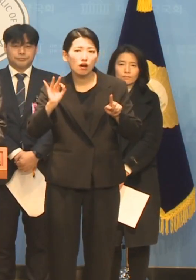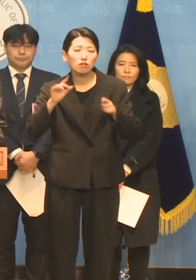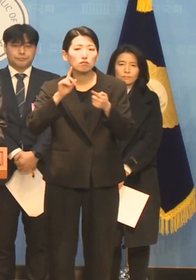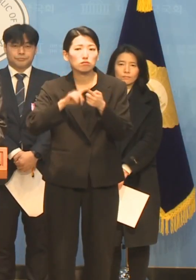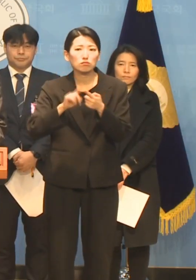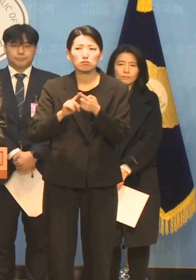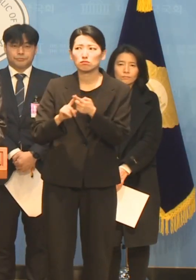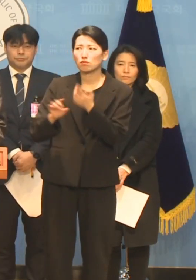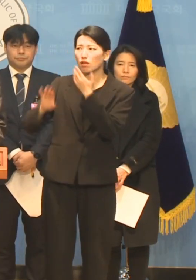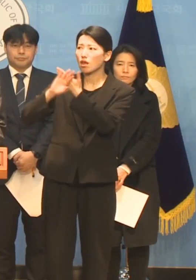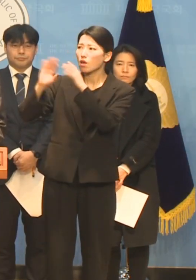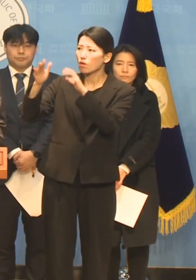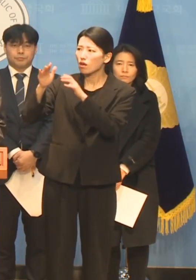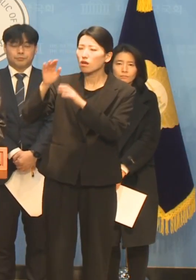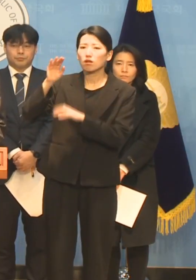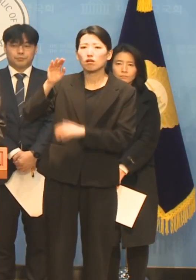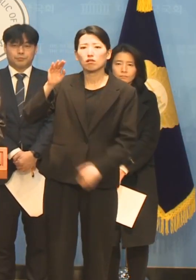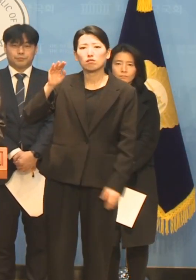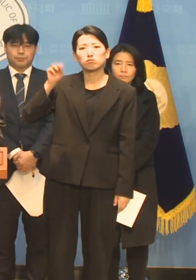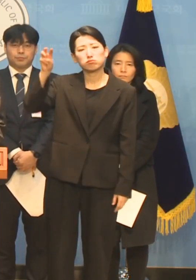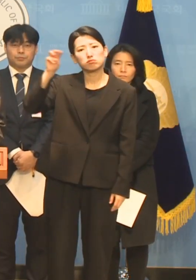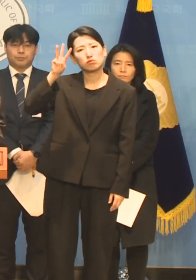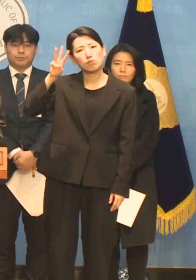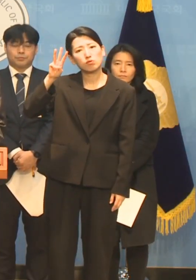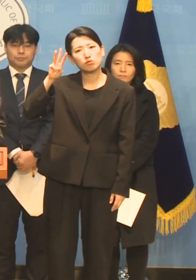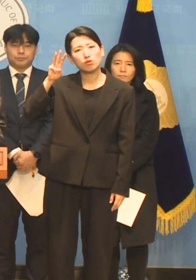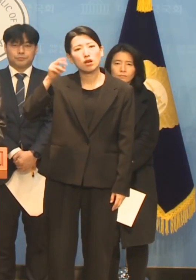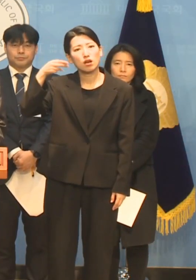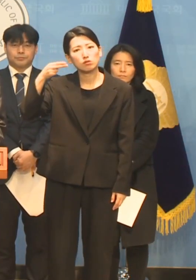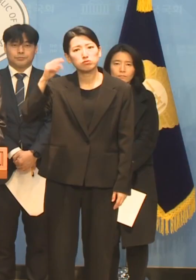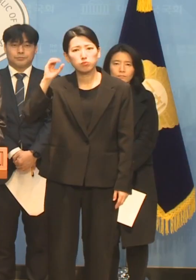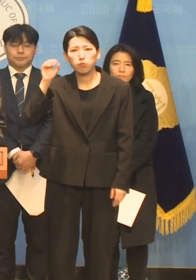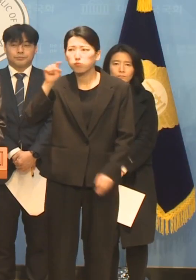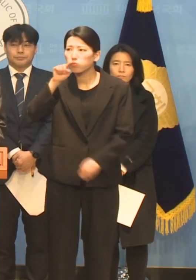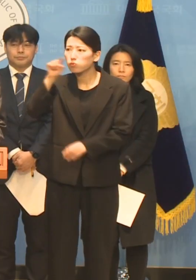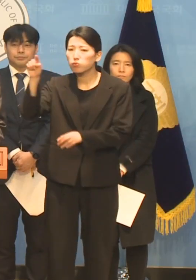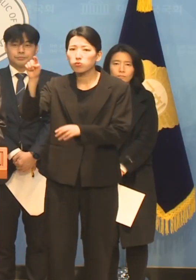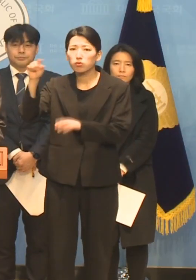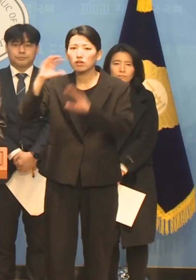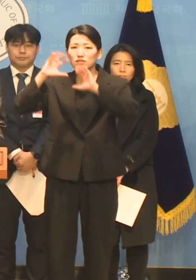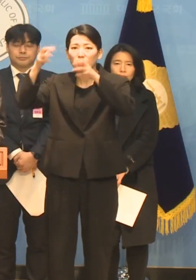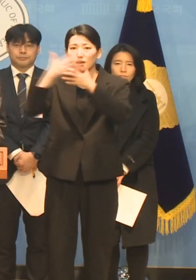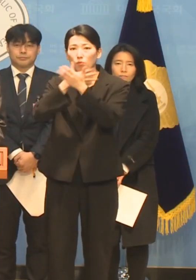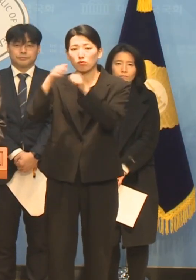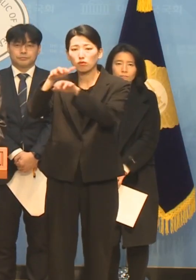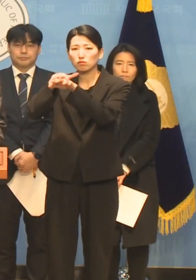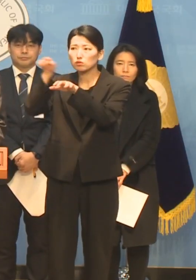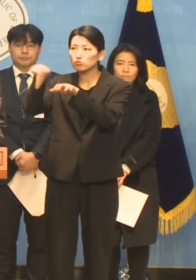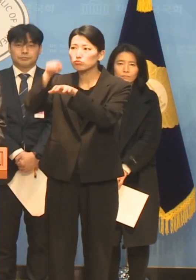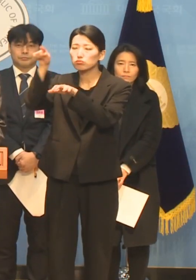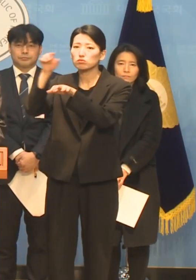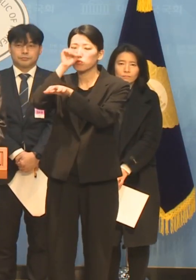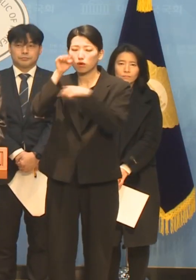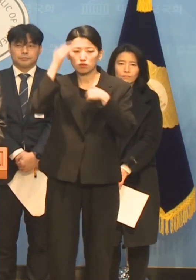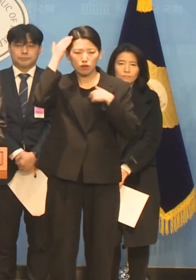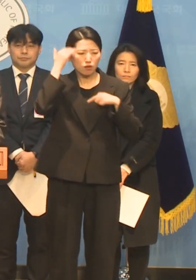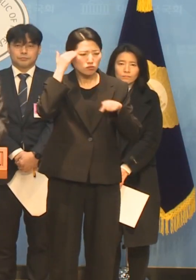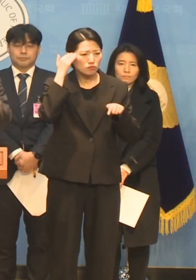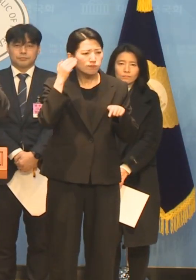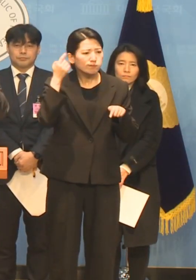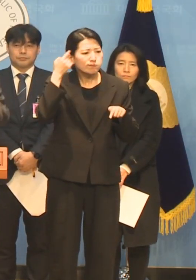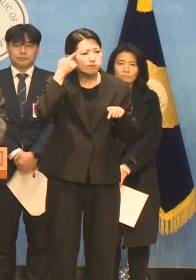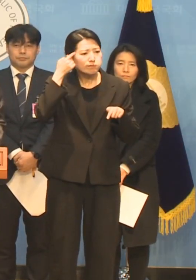외국 같이 전혀 시스템적인 이해도가 전혀 없는 게 사실입니다. 하다못해 여기